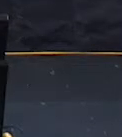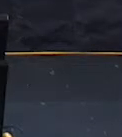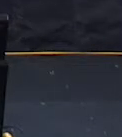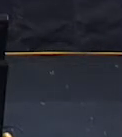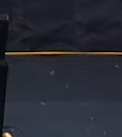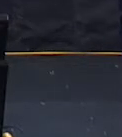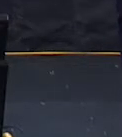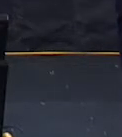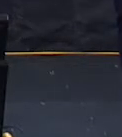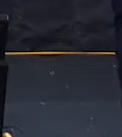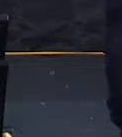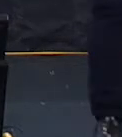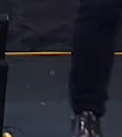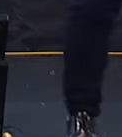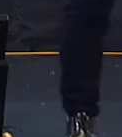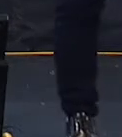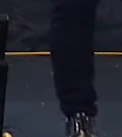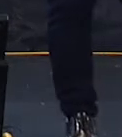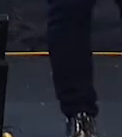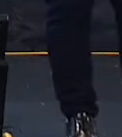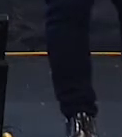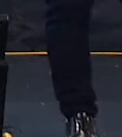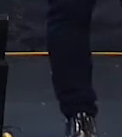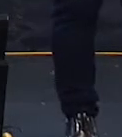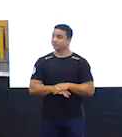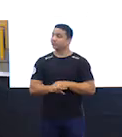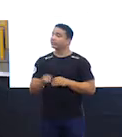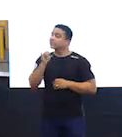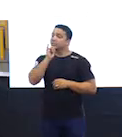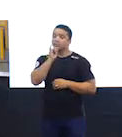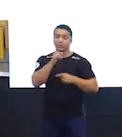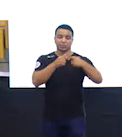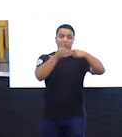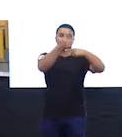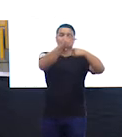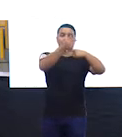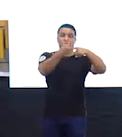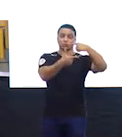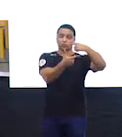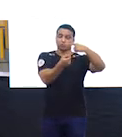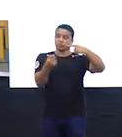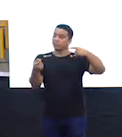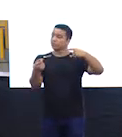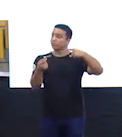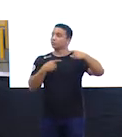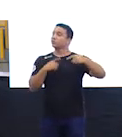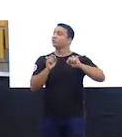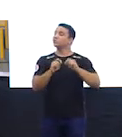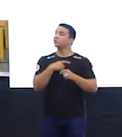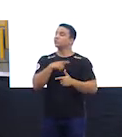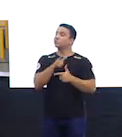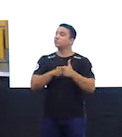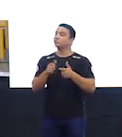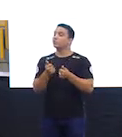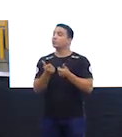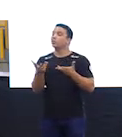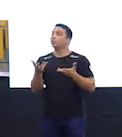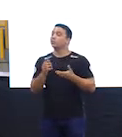não? Então vamos lá. Se eu tivesse 7 sobre 200, por quanto que eu